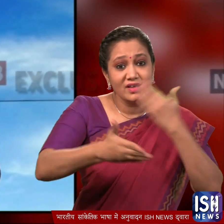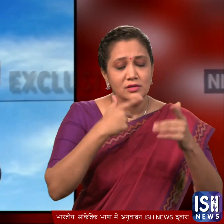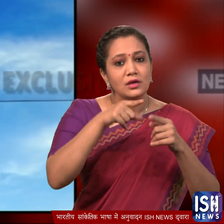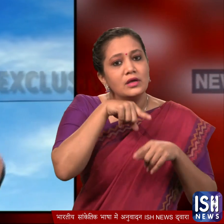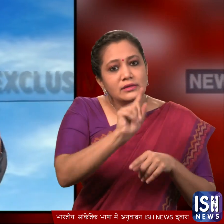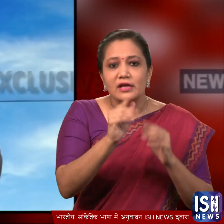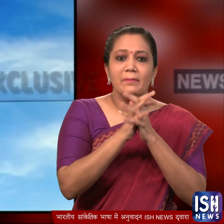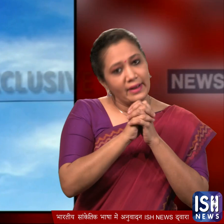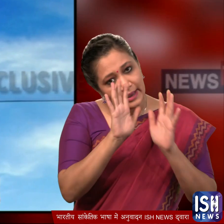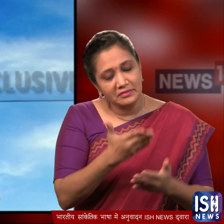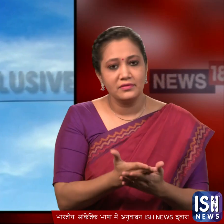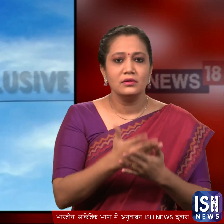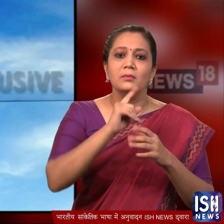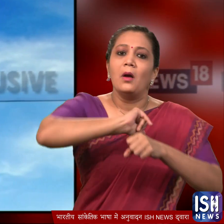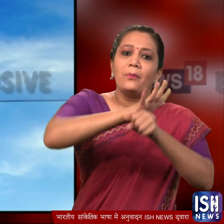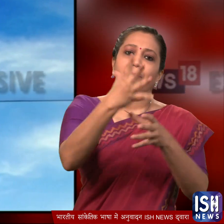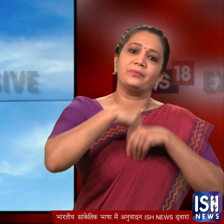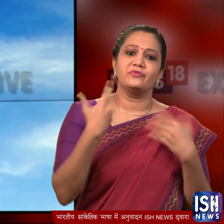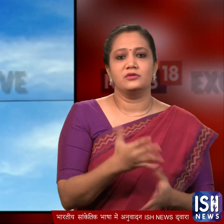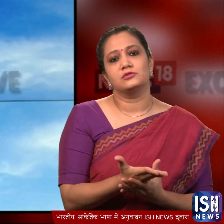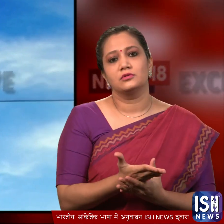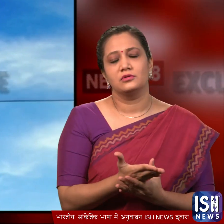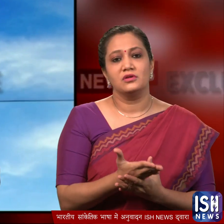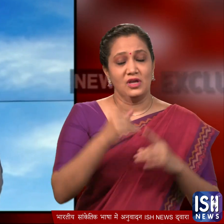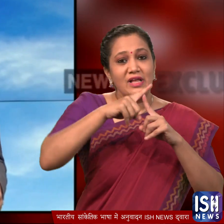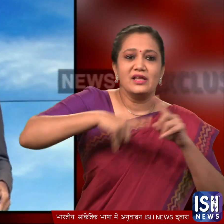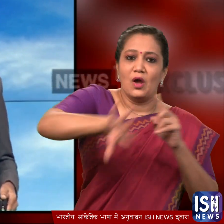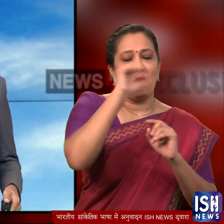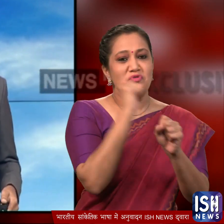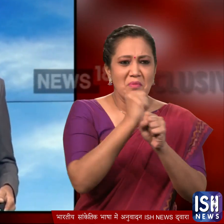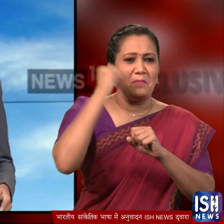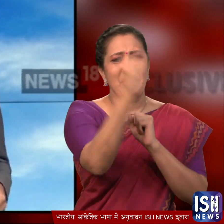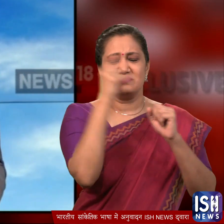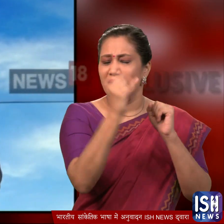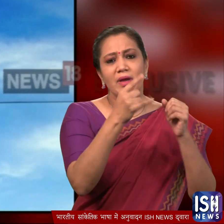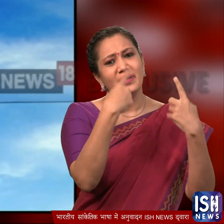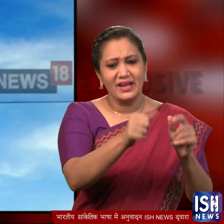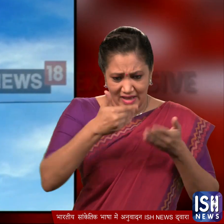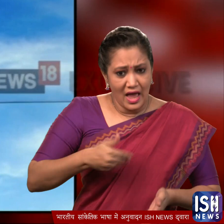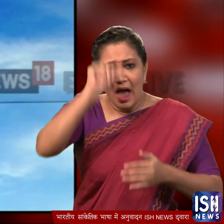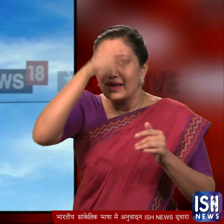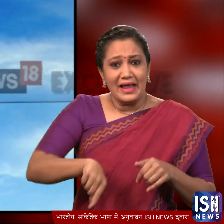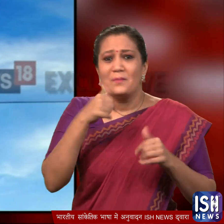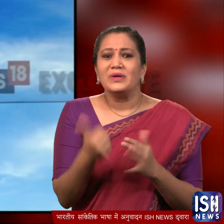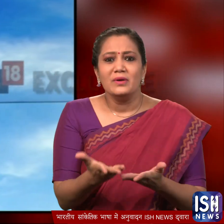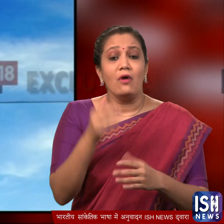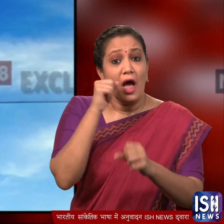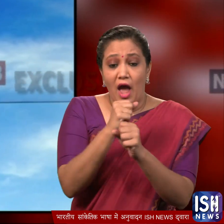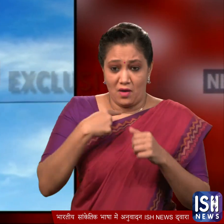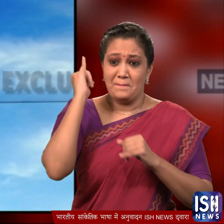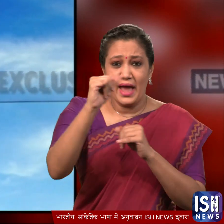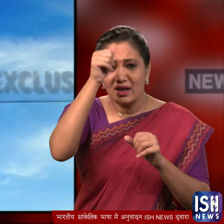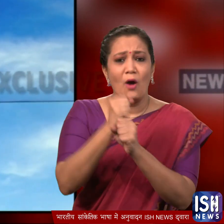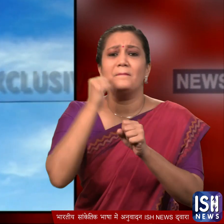दी थी। वो खुद भी प्रार्थना कर रहे थे, लेकिन उनकी जान भी नहीं बची। तंजानिया के लोग अपनी सरकार को कोस सकते हैं। हम लोगों के पास ये बहाना नहीं है,